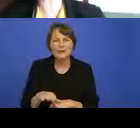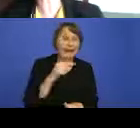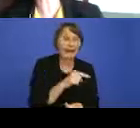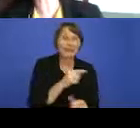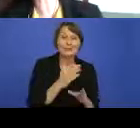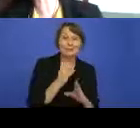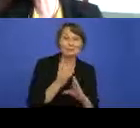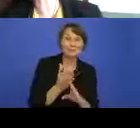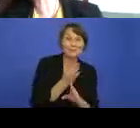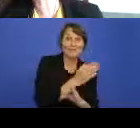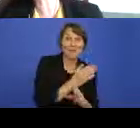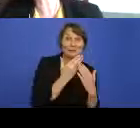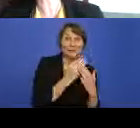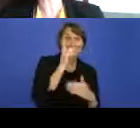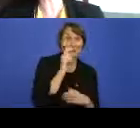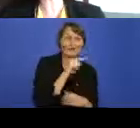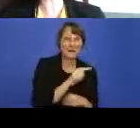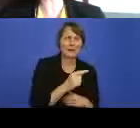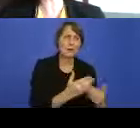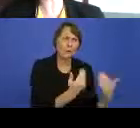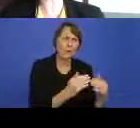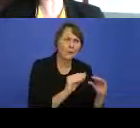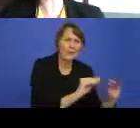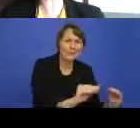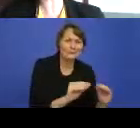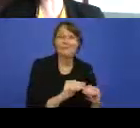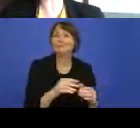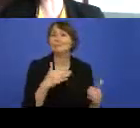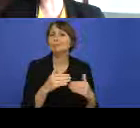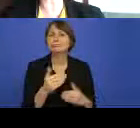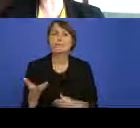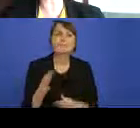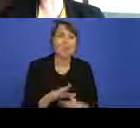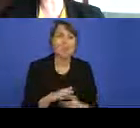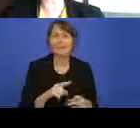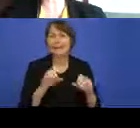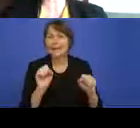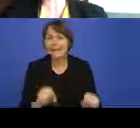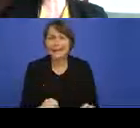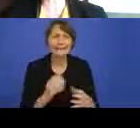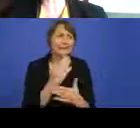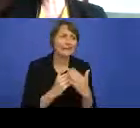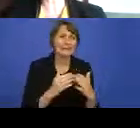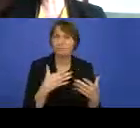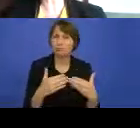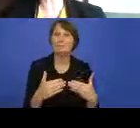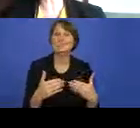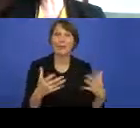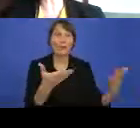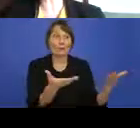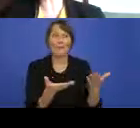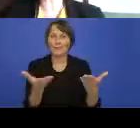rendre l'éducation à la petite enfance inclusive et utile pour tous les enfants, peu importe leurs conditions, leur